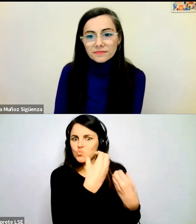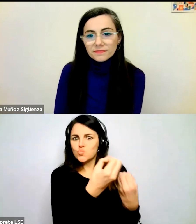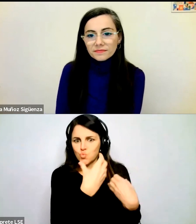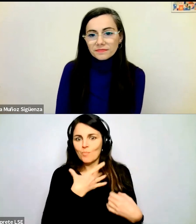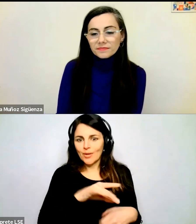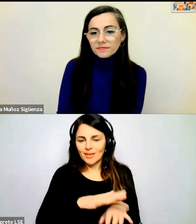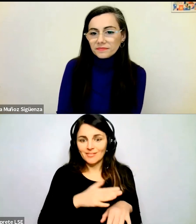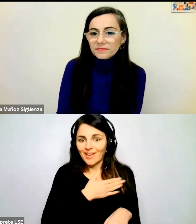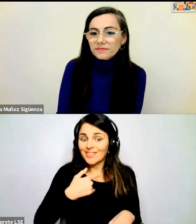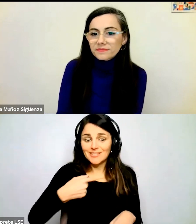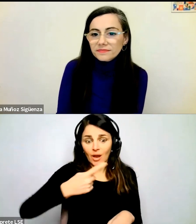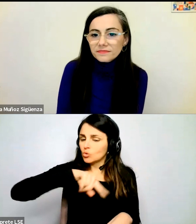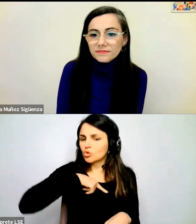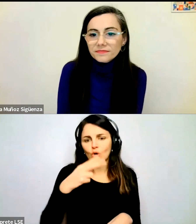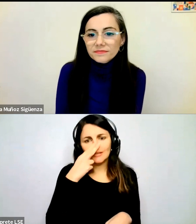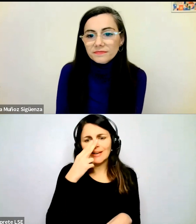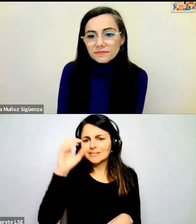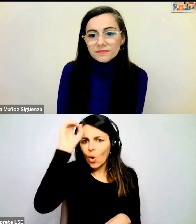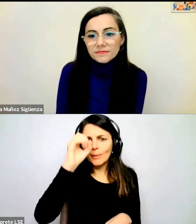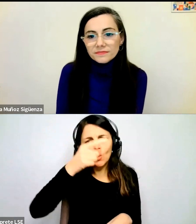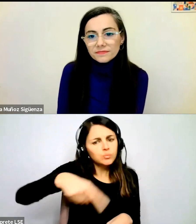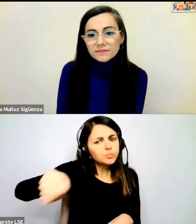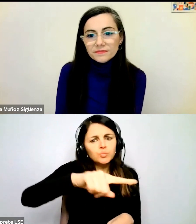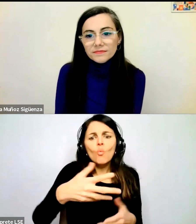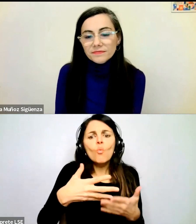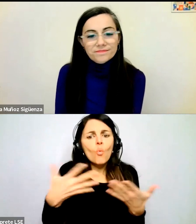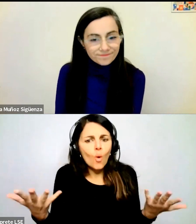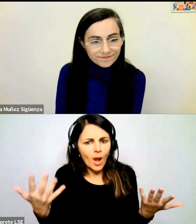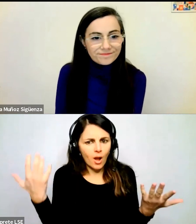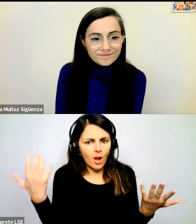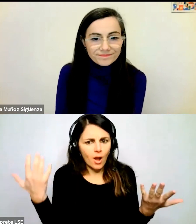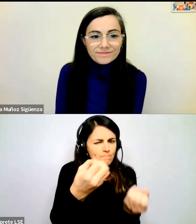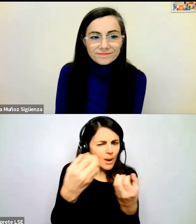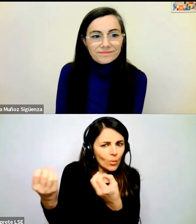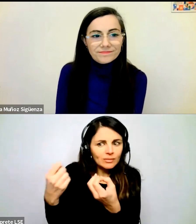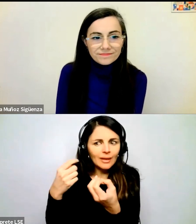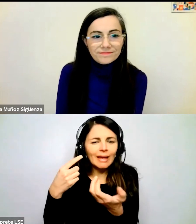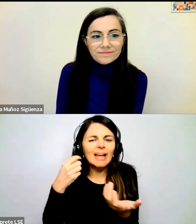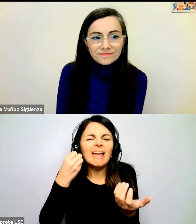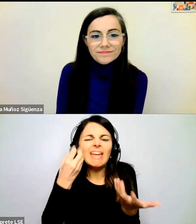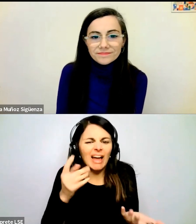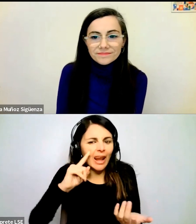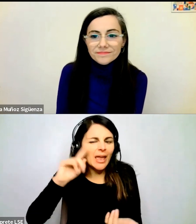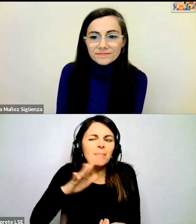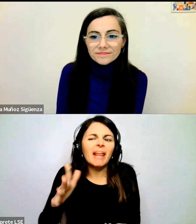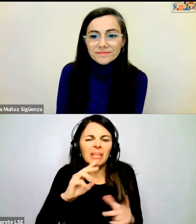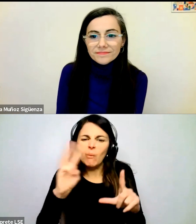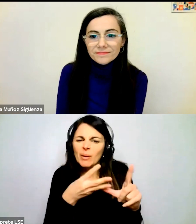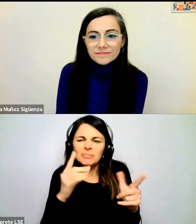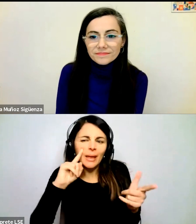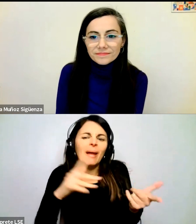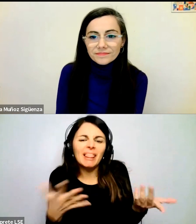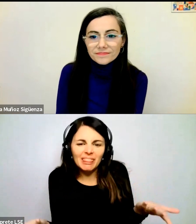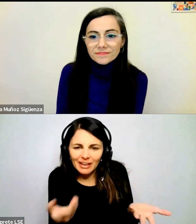vuestra opinión y que nos comentéis qué os parece y que si tenéis alguna aportación a esta web, que